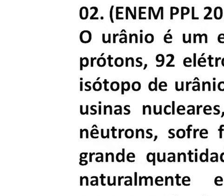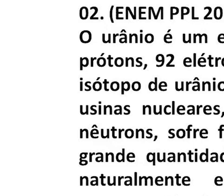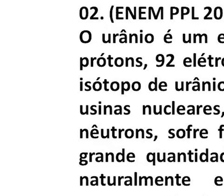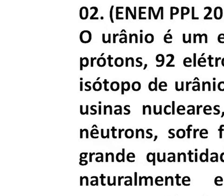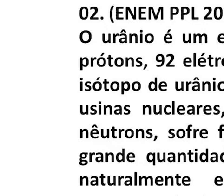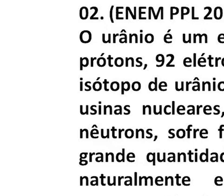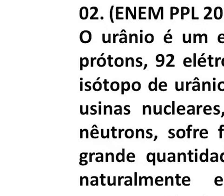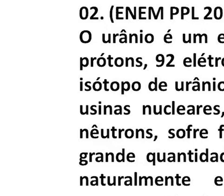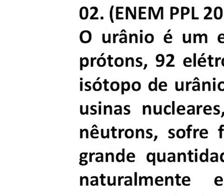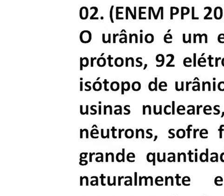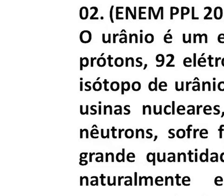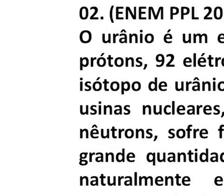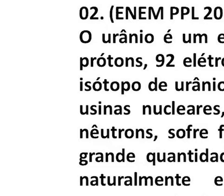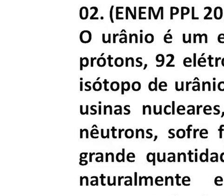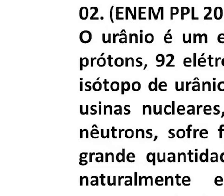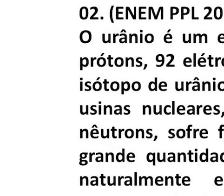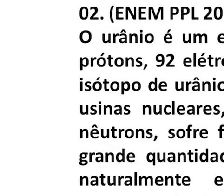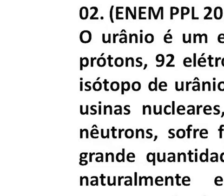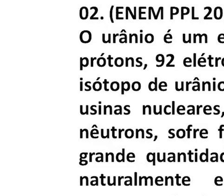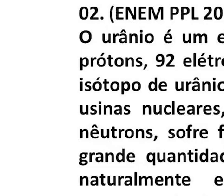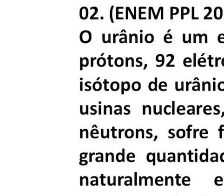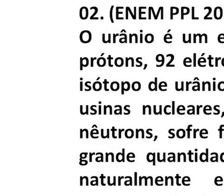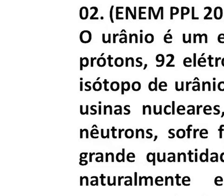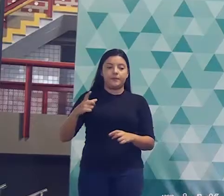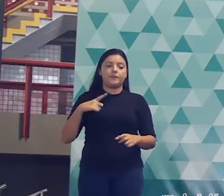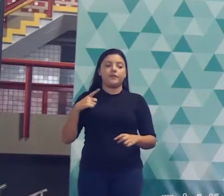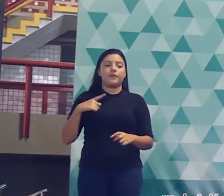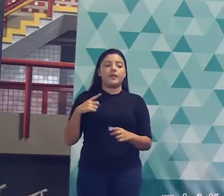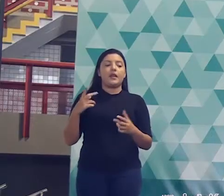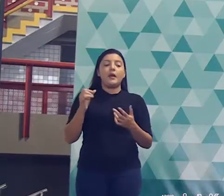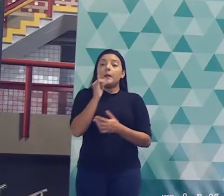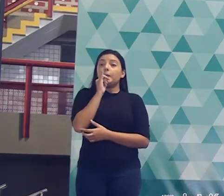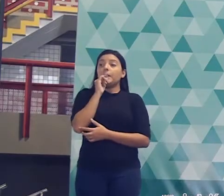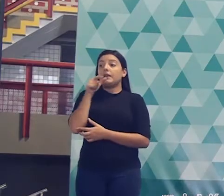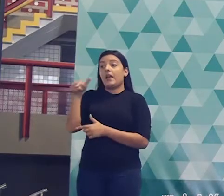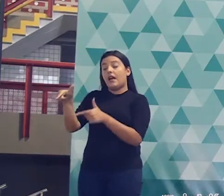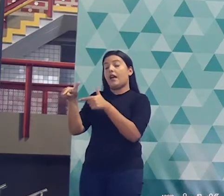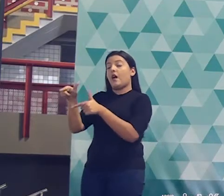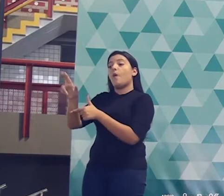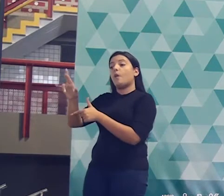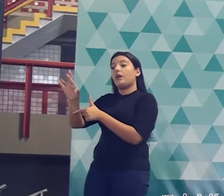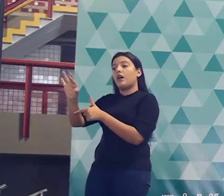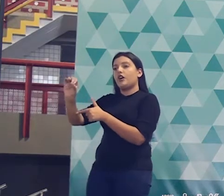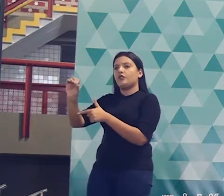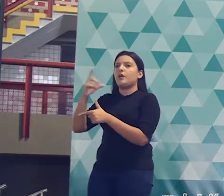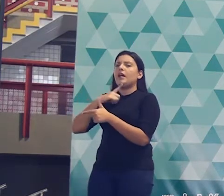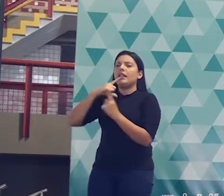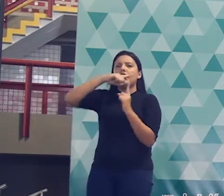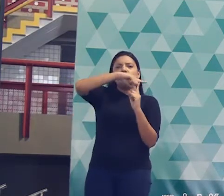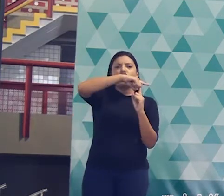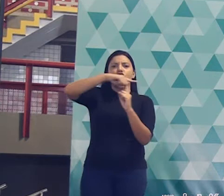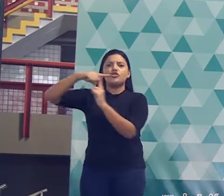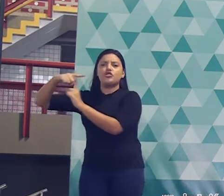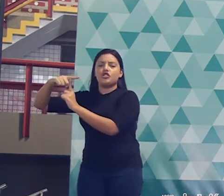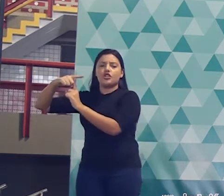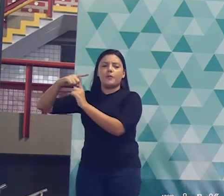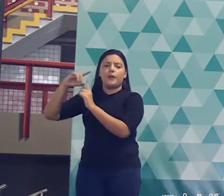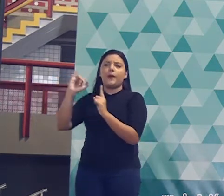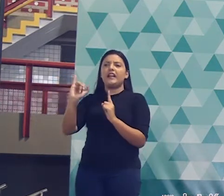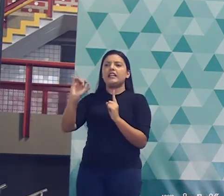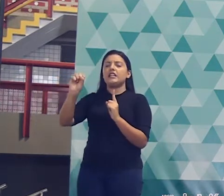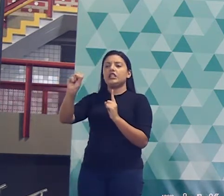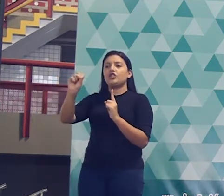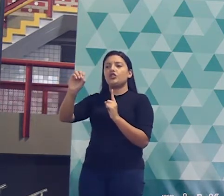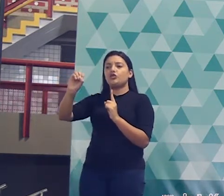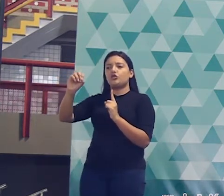148? É porque o urânio, galera, na natureza, existe na forma de alguns isótopos. E o isótopo utilizado para a